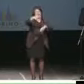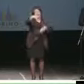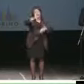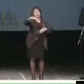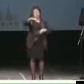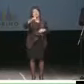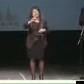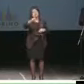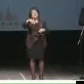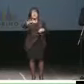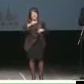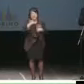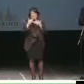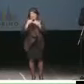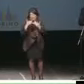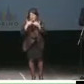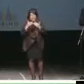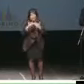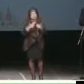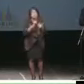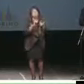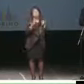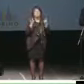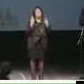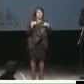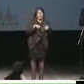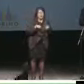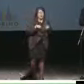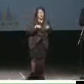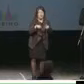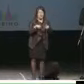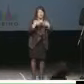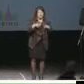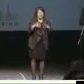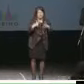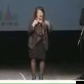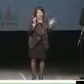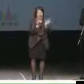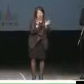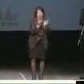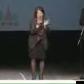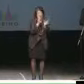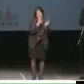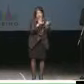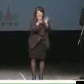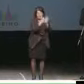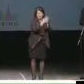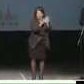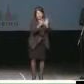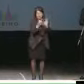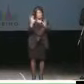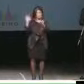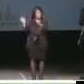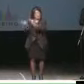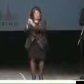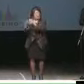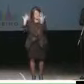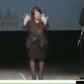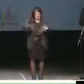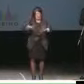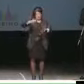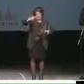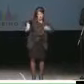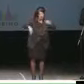quindi abbiamo pressoché definito anche l'accordo con la location e nei prossimi giorni ve ne